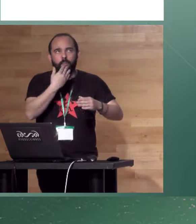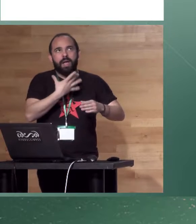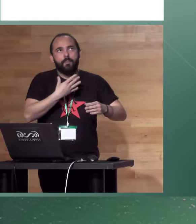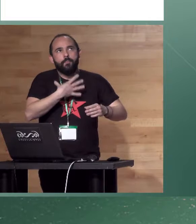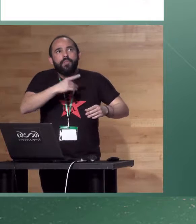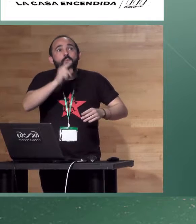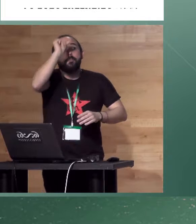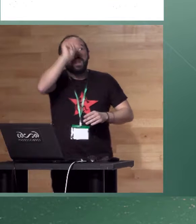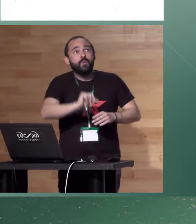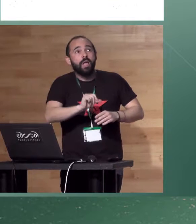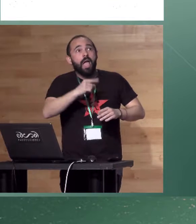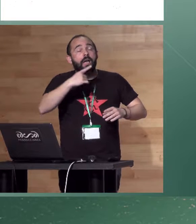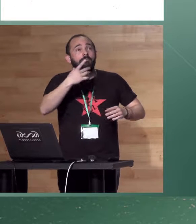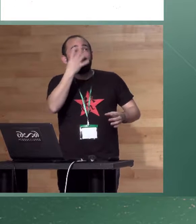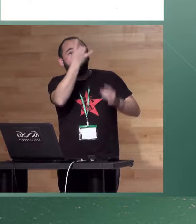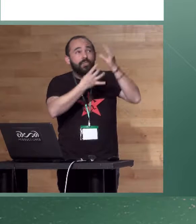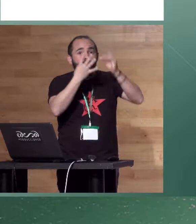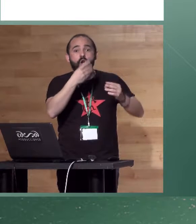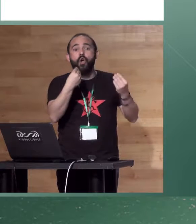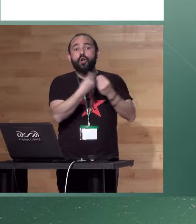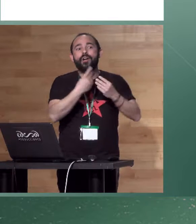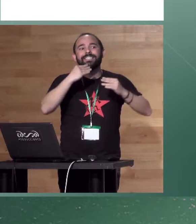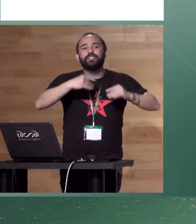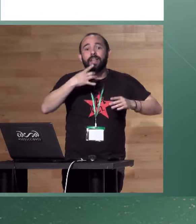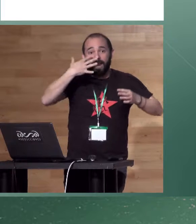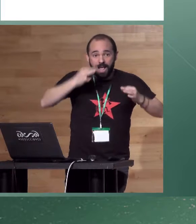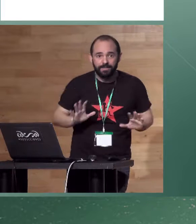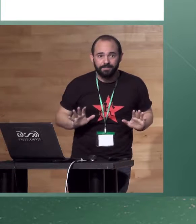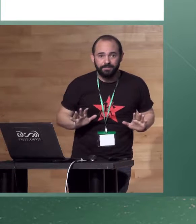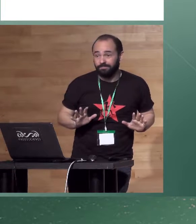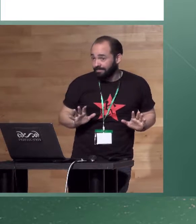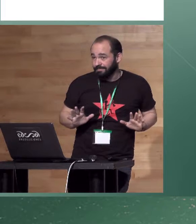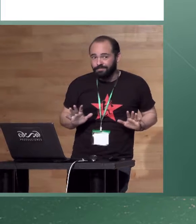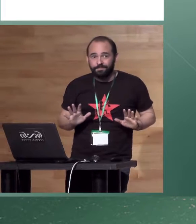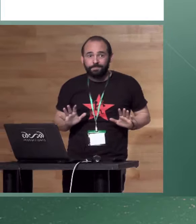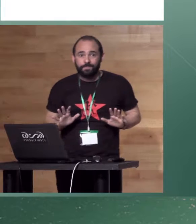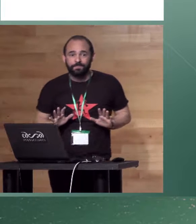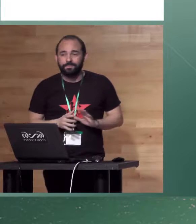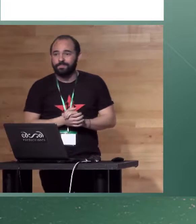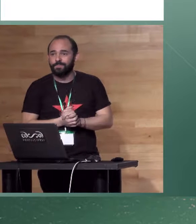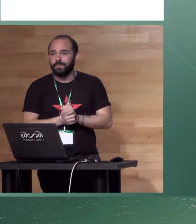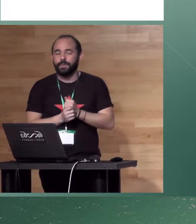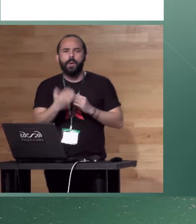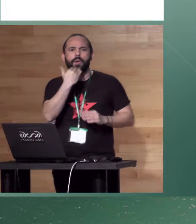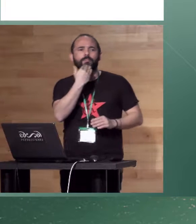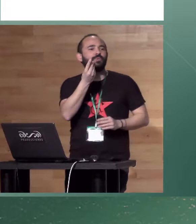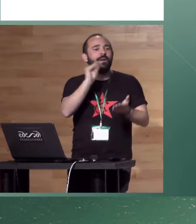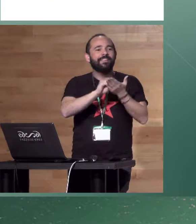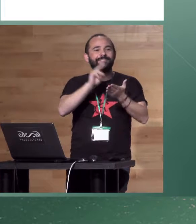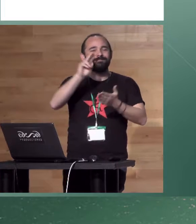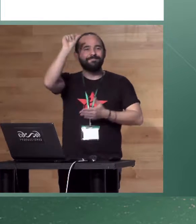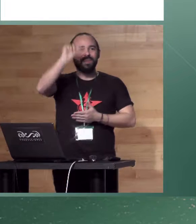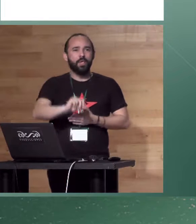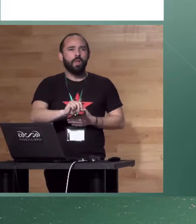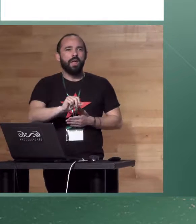Pero dentro puede haber una película, una ficción, mezclado con una historia real.